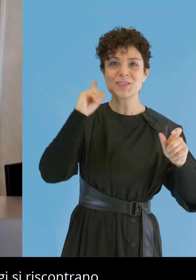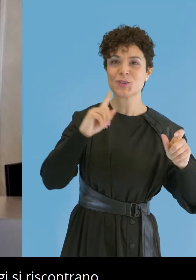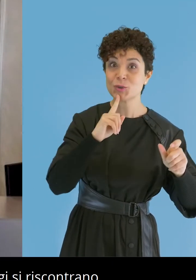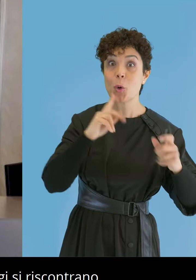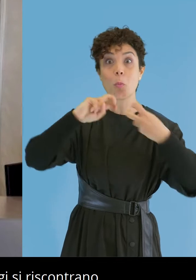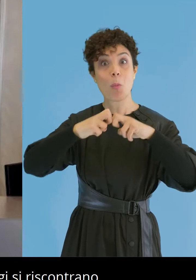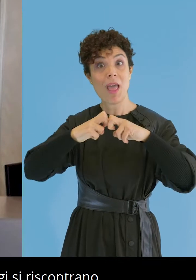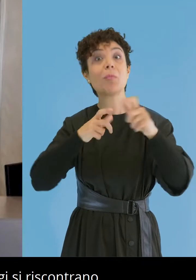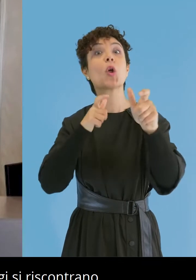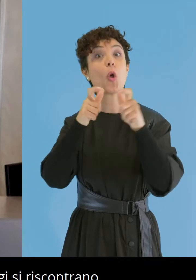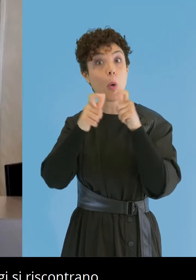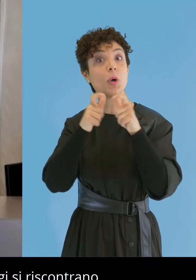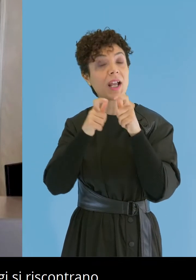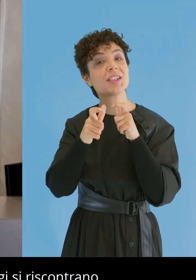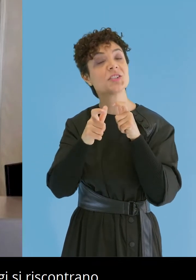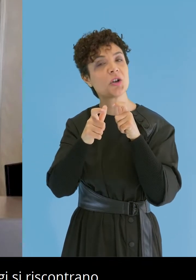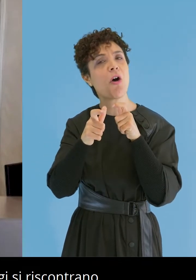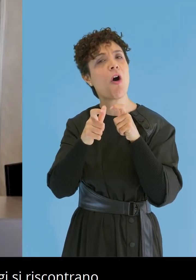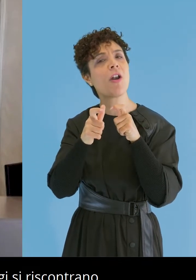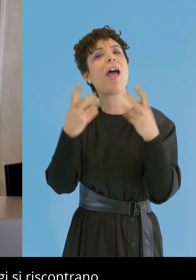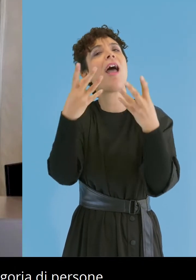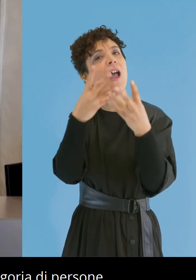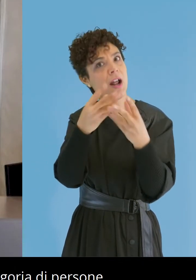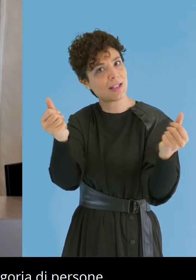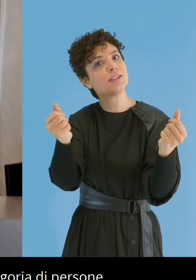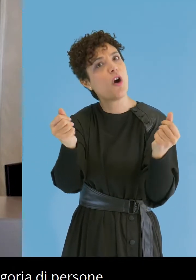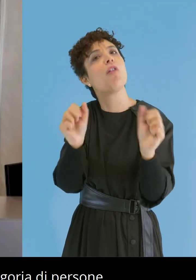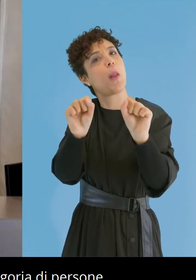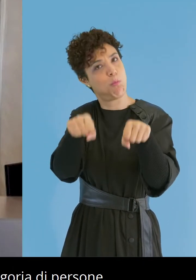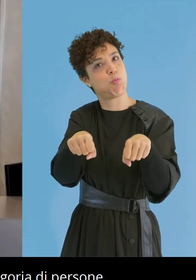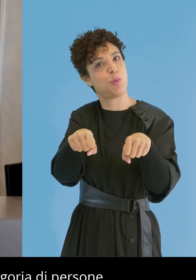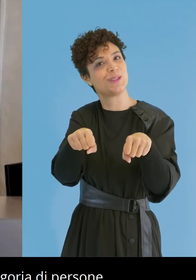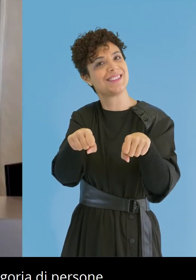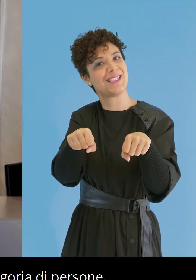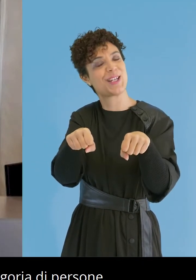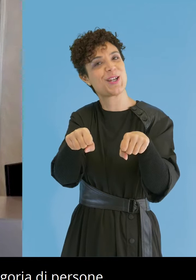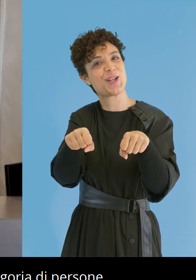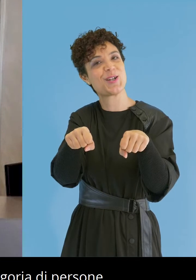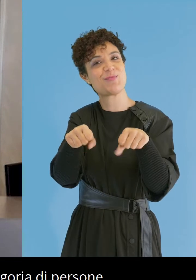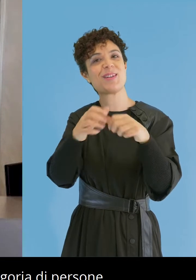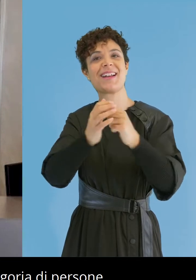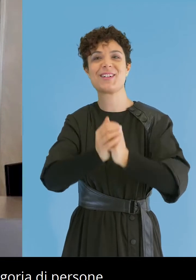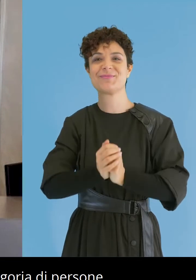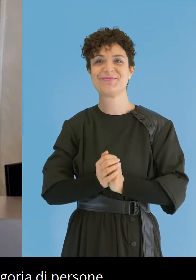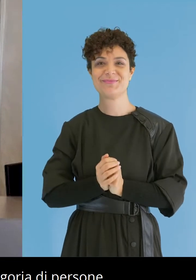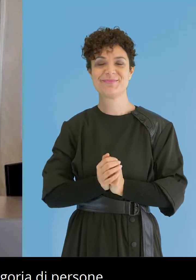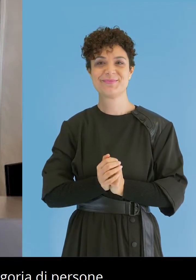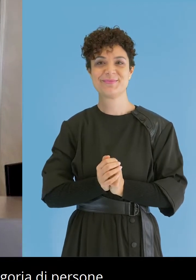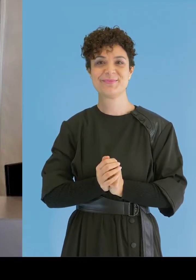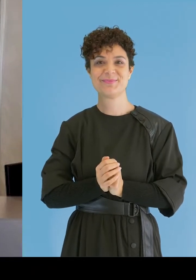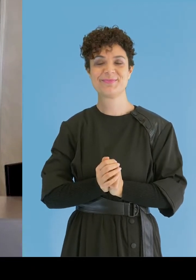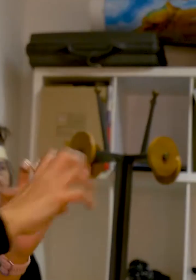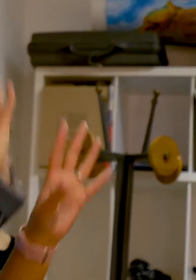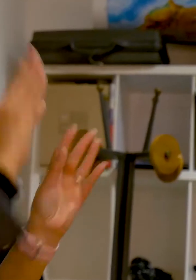le problematiche che oggi si riscontrano nella comunicazione per questa categoria di persone.